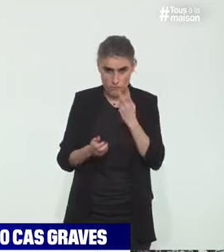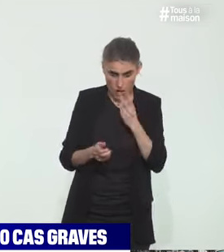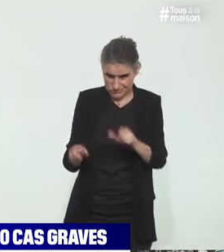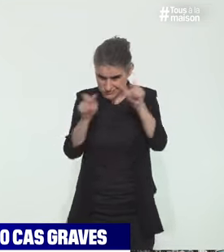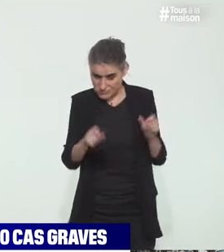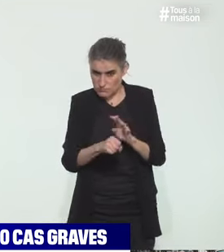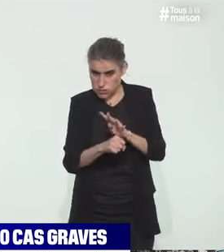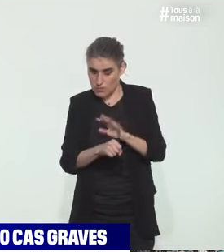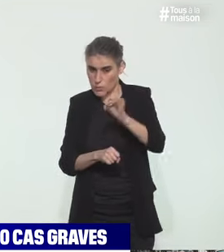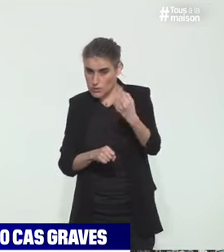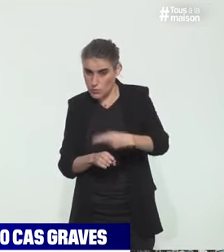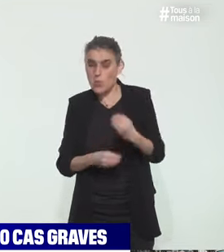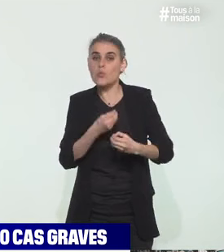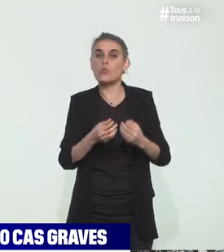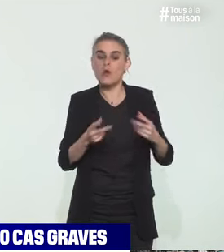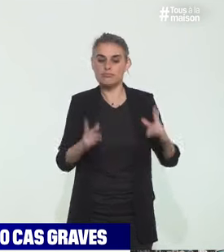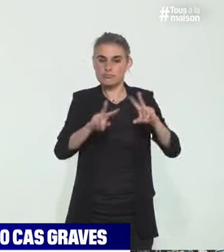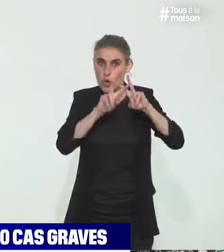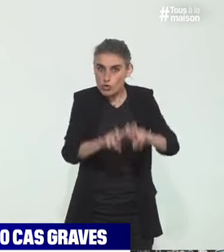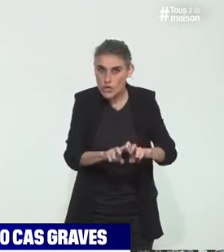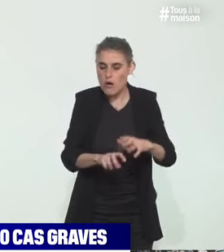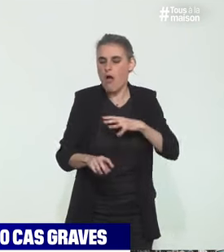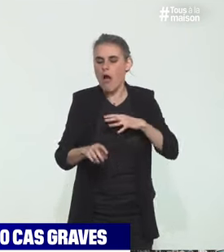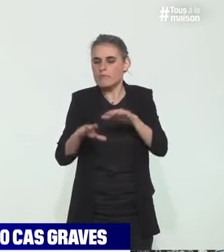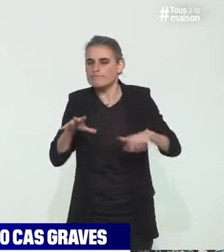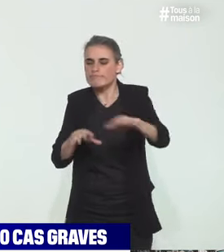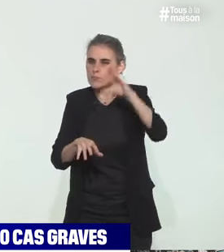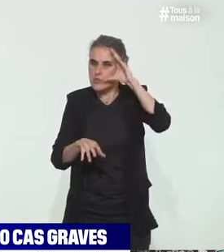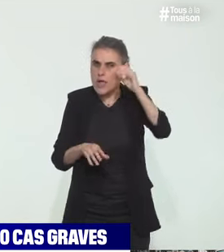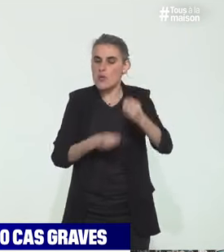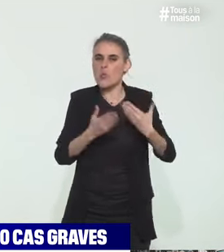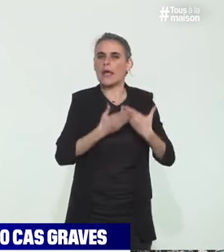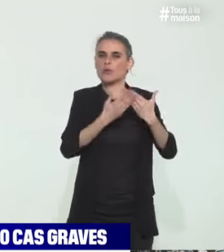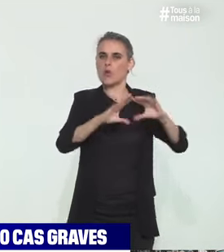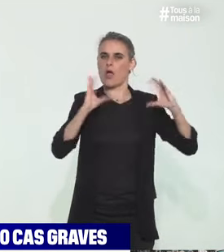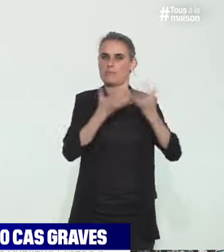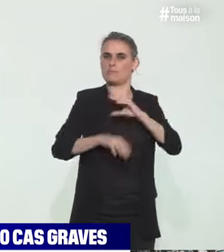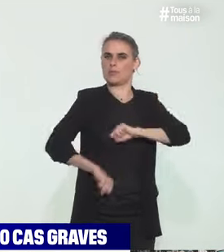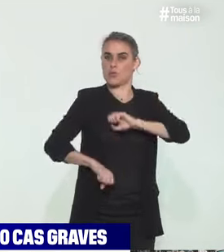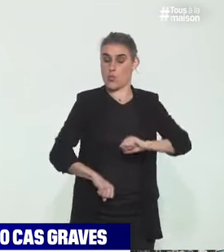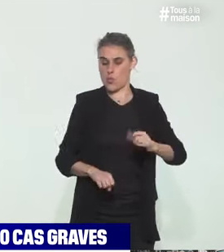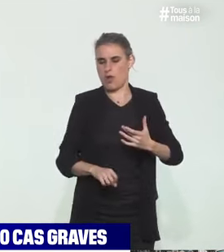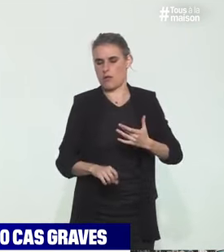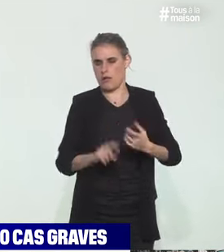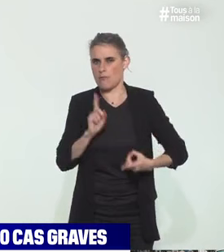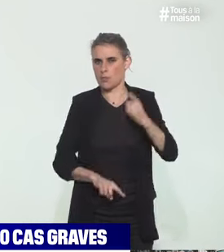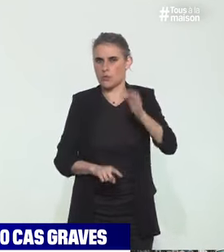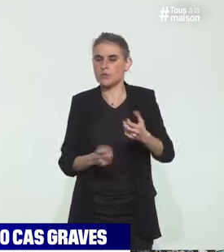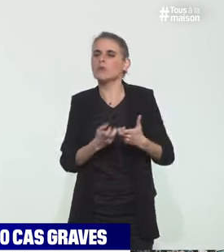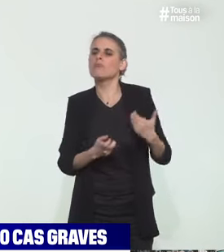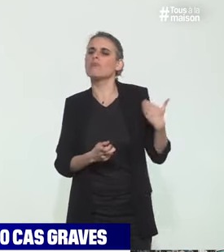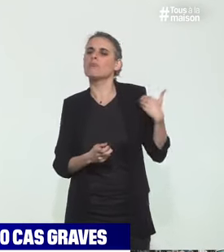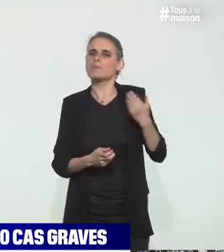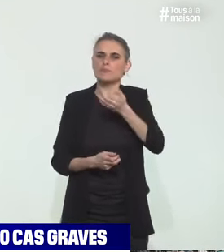de recherche. Et donc on l'a vu dans certains milieux professionnels ou dans certaines études, c'est très important de pouvoir savoir Je vous avais cité les